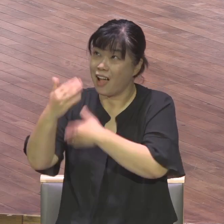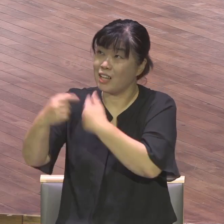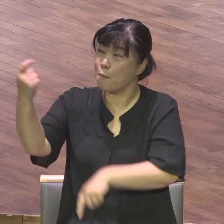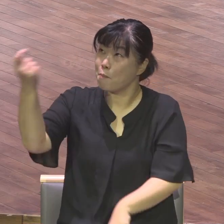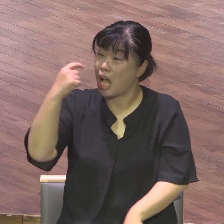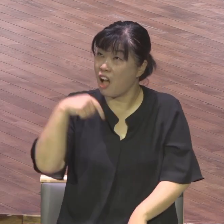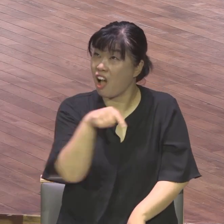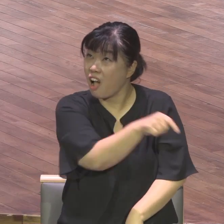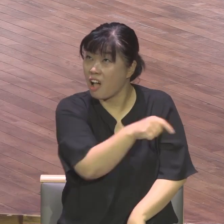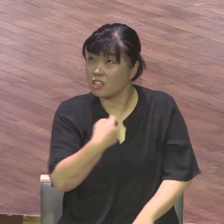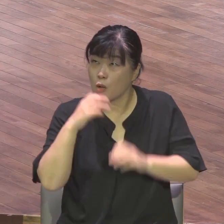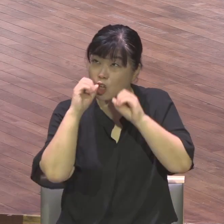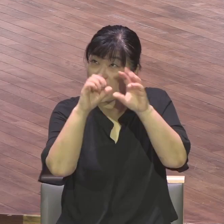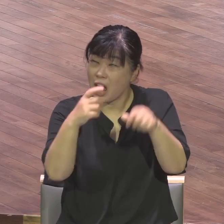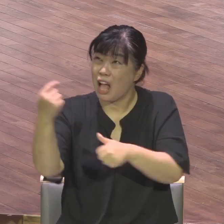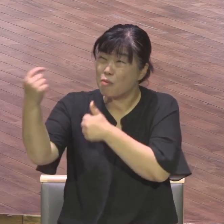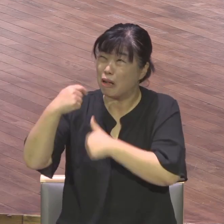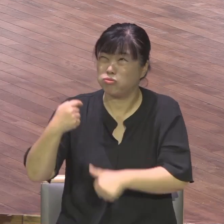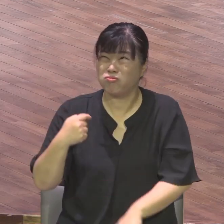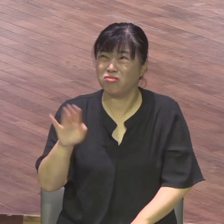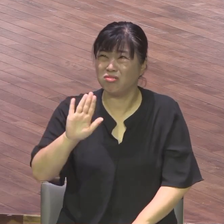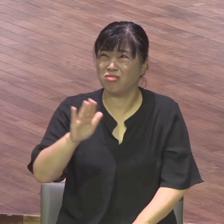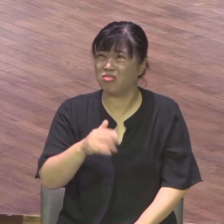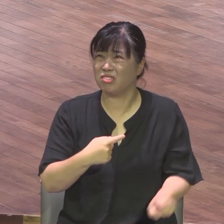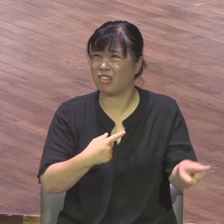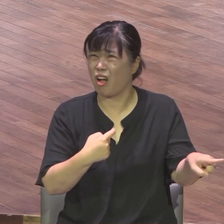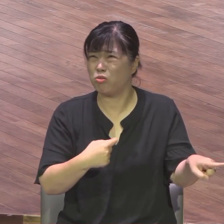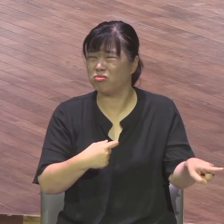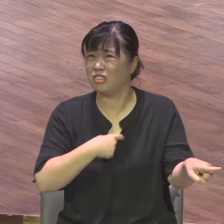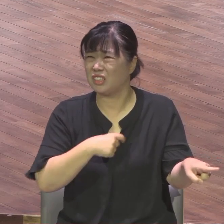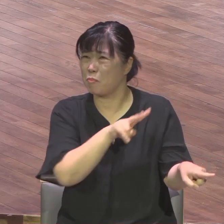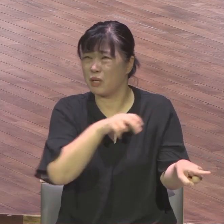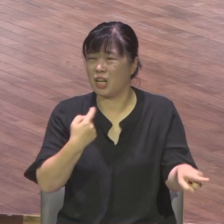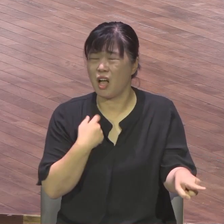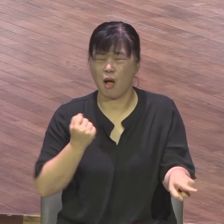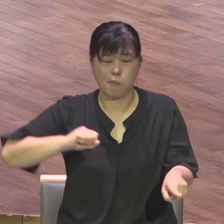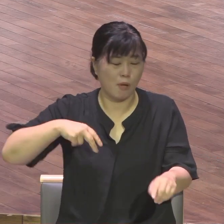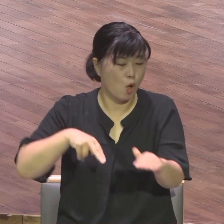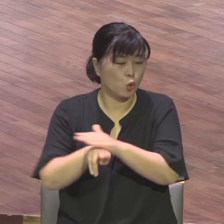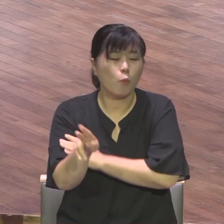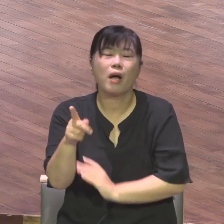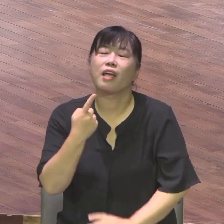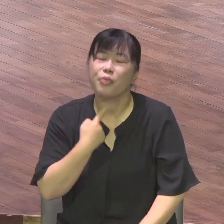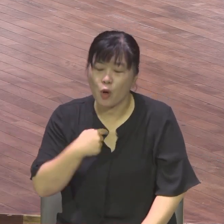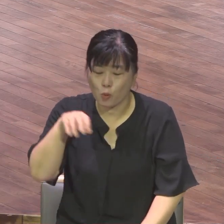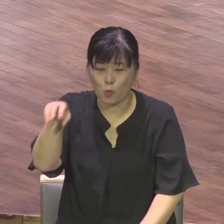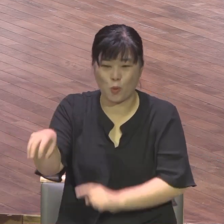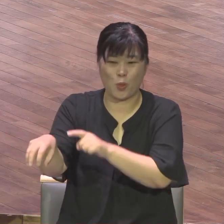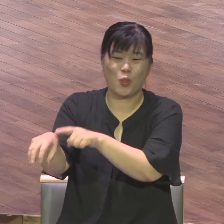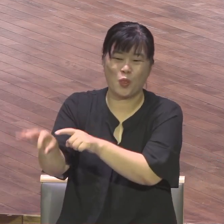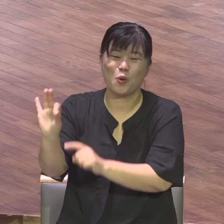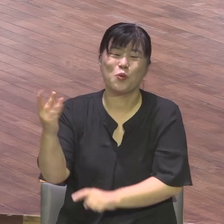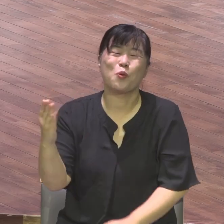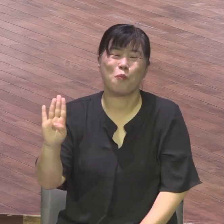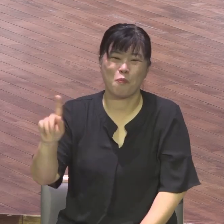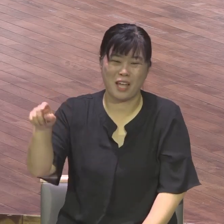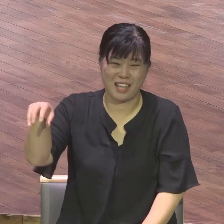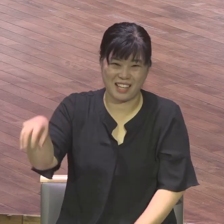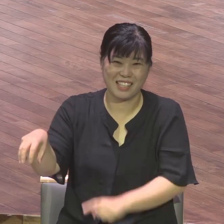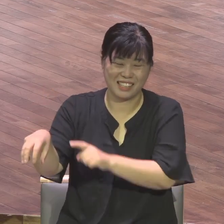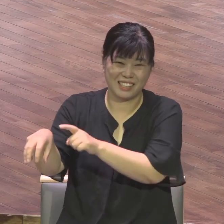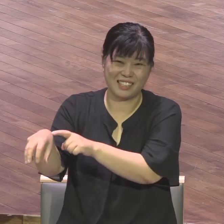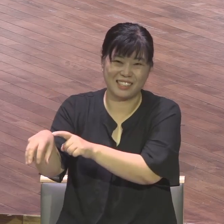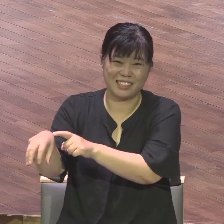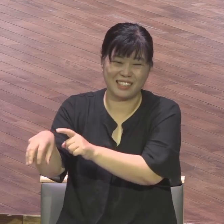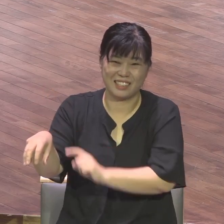도망가지 배 탔던 현장이 요빠잖아요. 요빠. 요빠는 지금으로 말하면 테라비브. 테라비브 바로 옆에